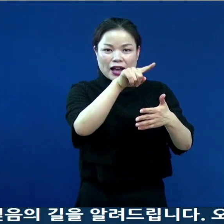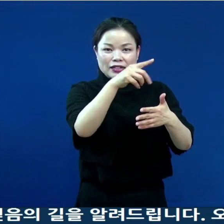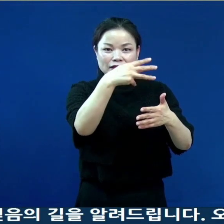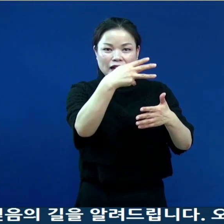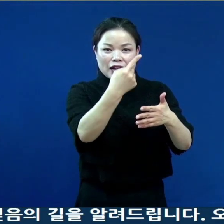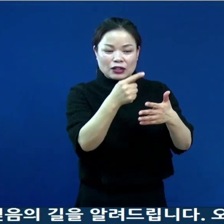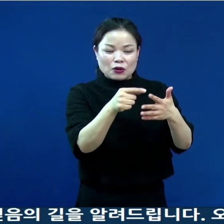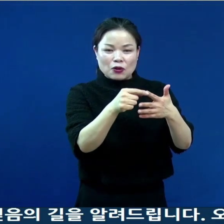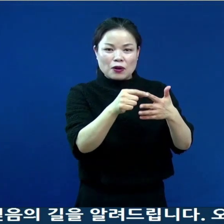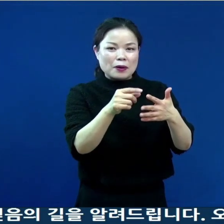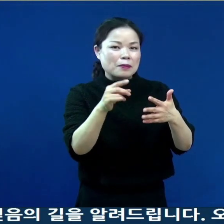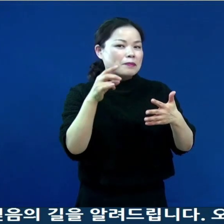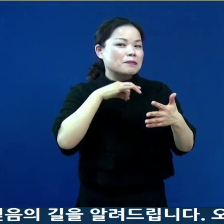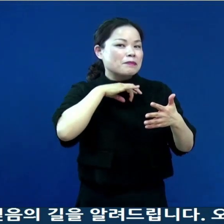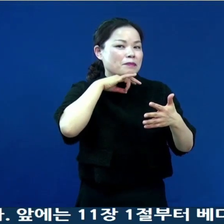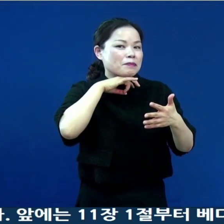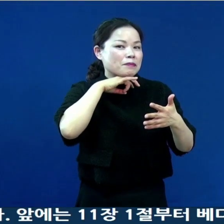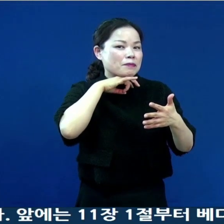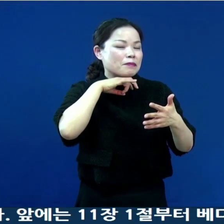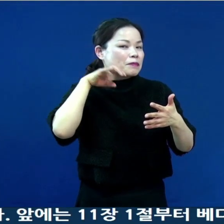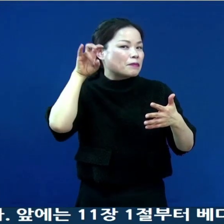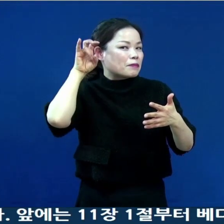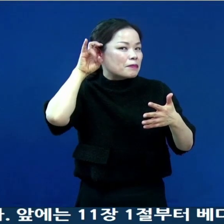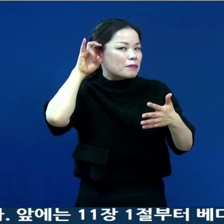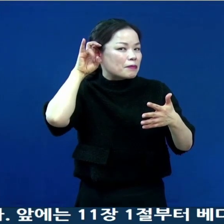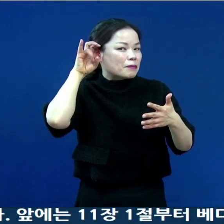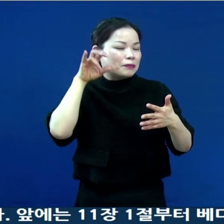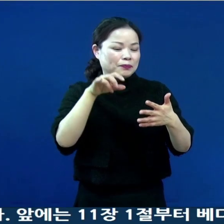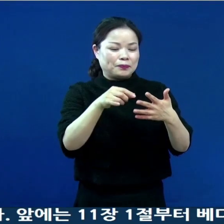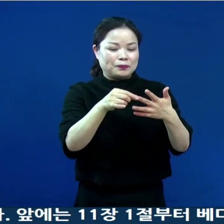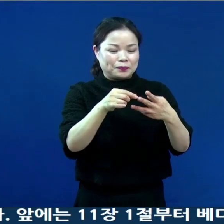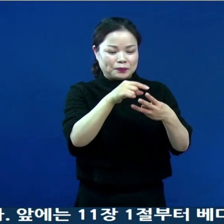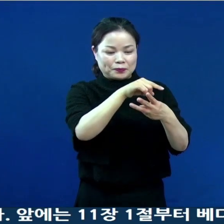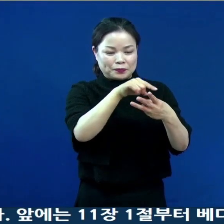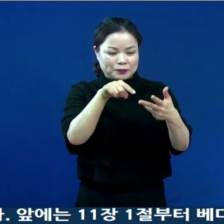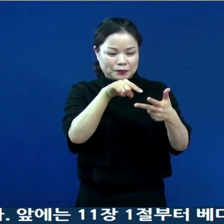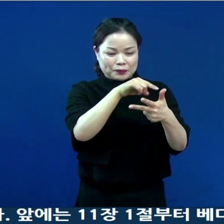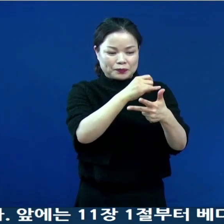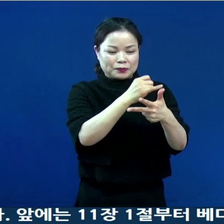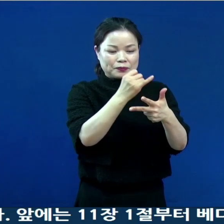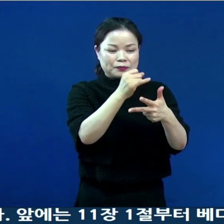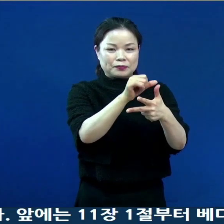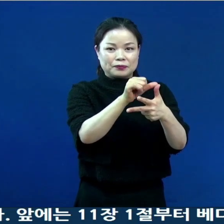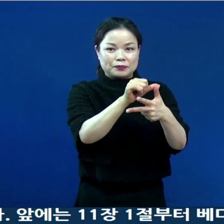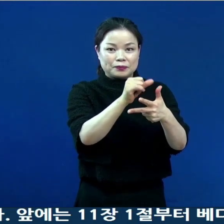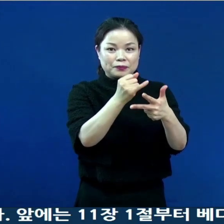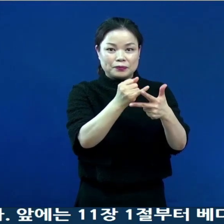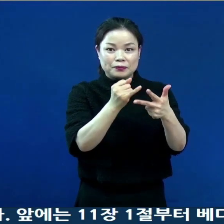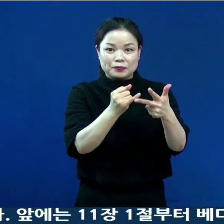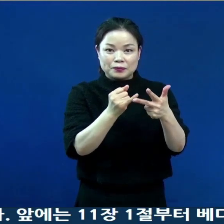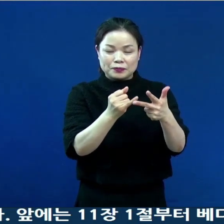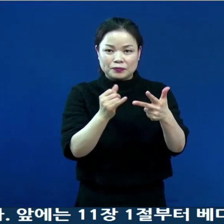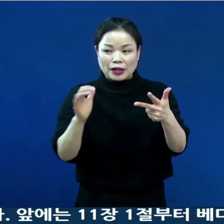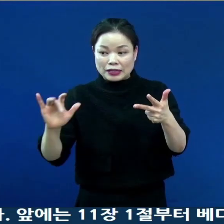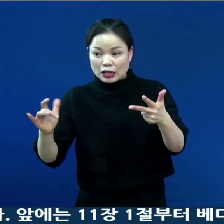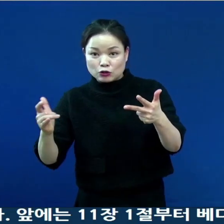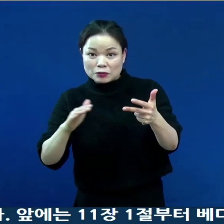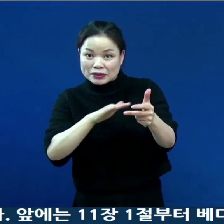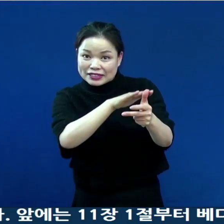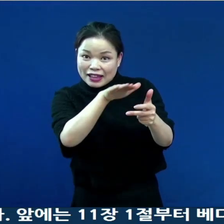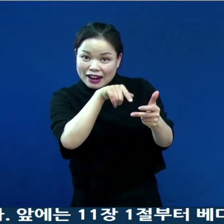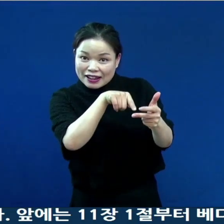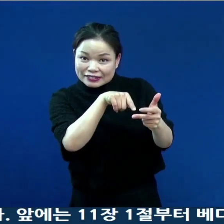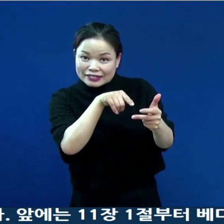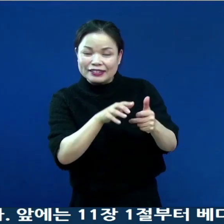언니 마르다, 동생 마리아. 예수님이 이 사람들을 사랑했습니다. 확인하고